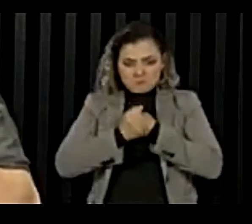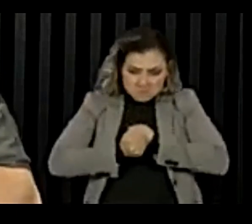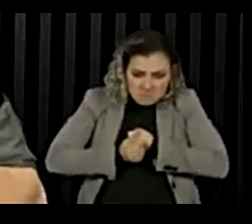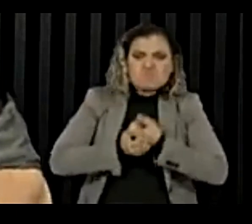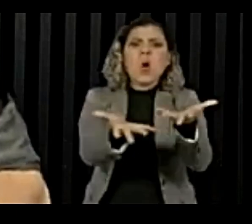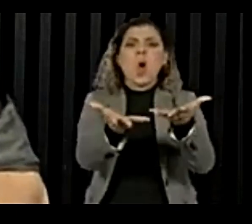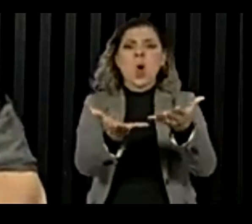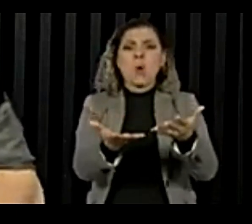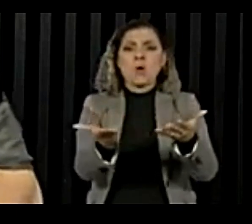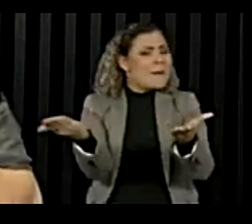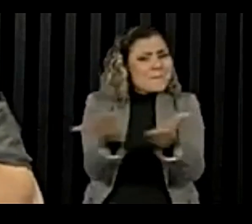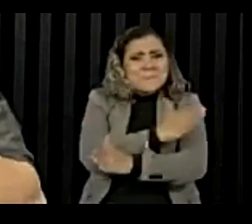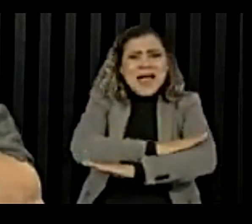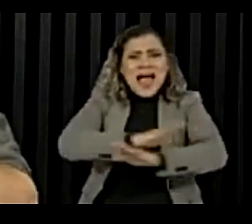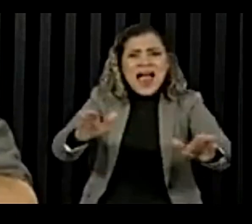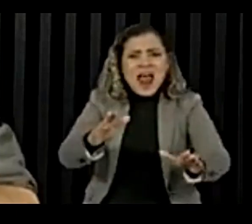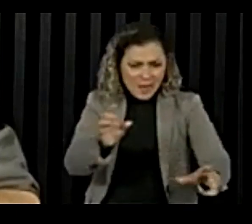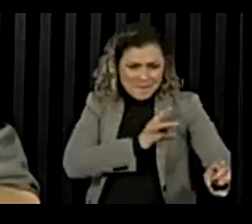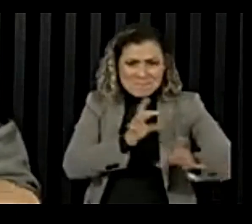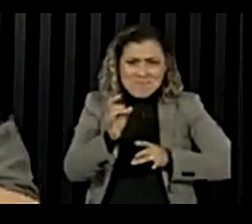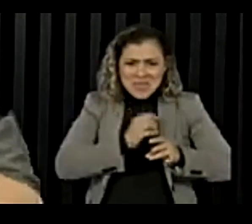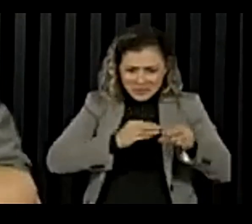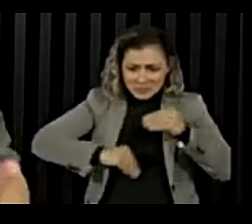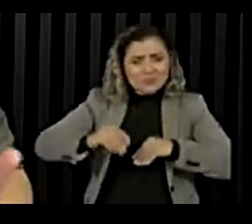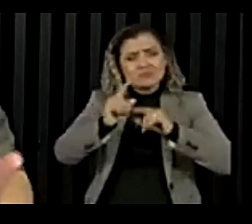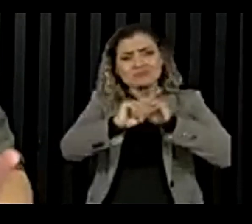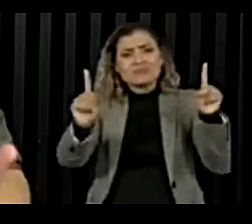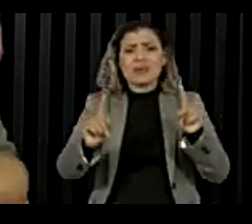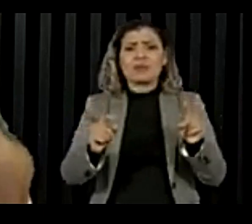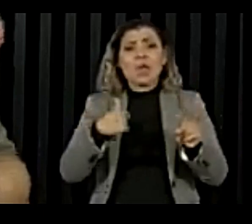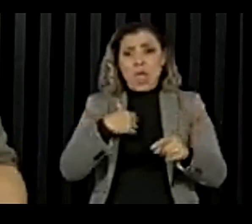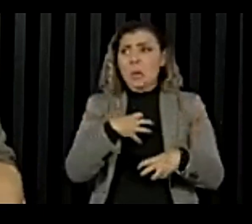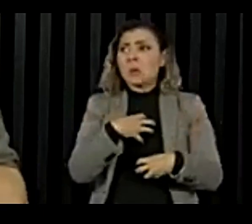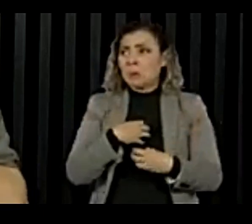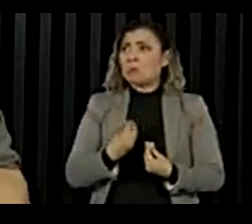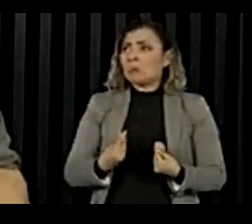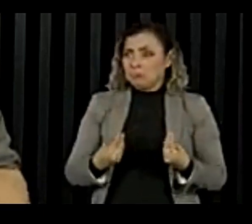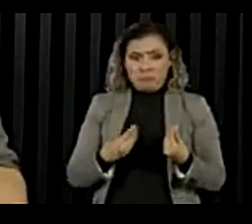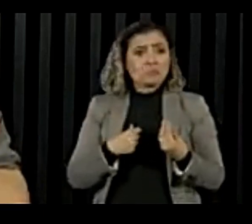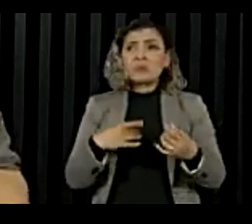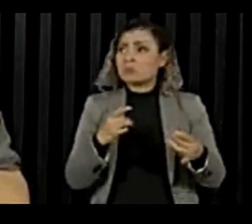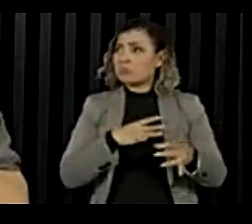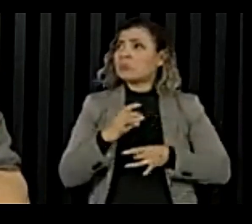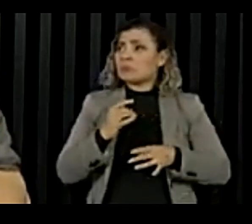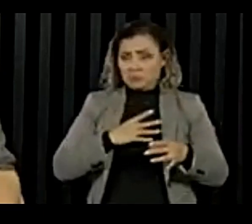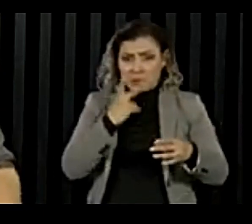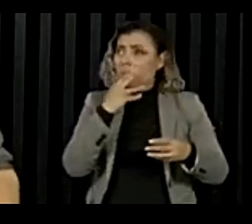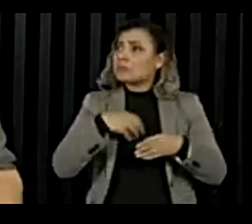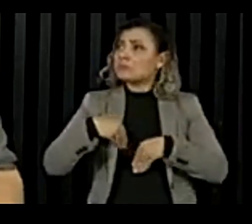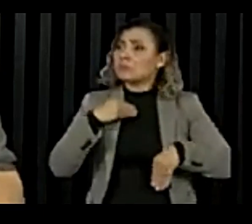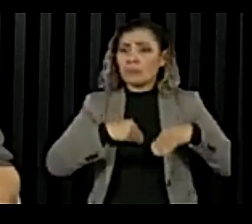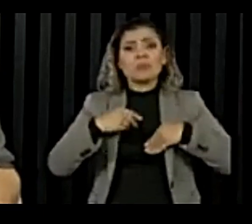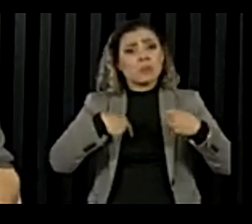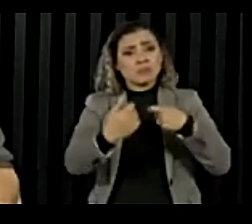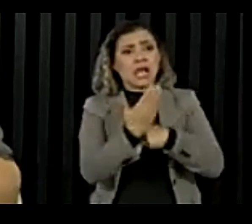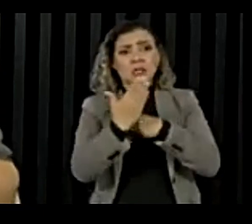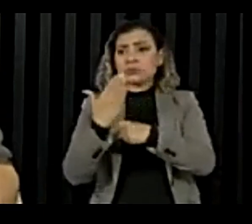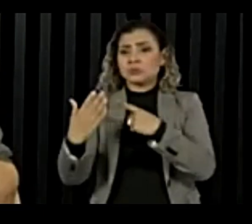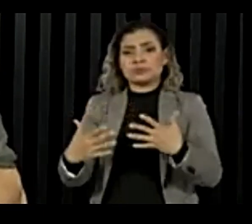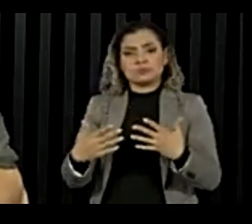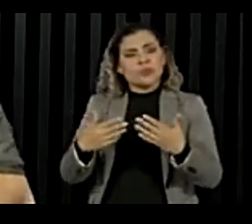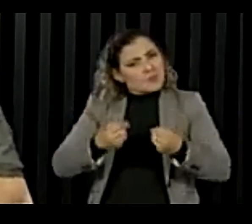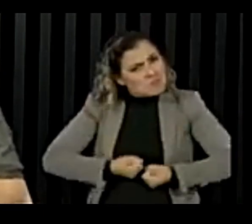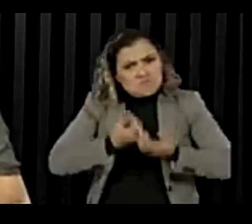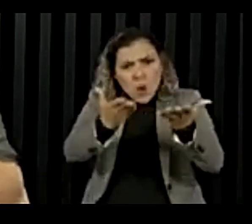as pessoas pararem de ter medo de falar, eu me sinto depressivo. De terem medo de falar, eu preciso de ajuda. Porque se